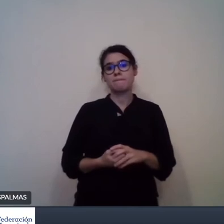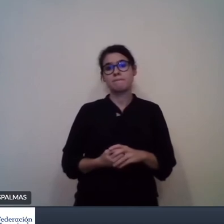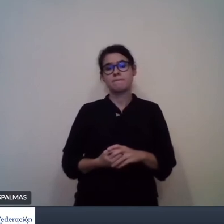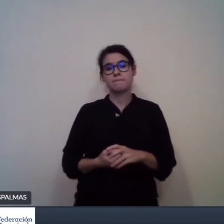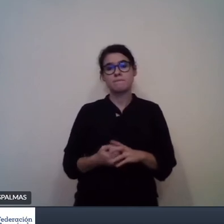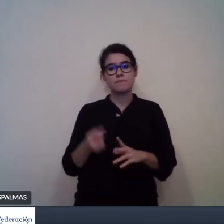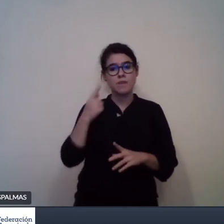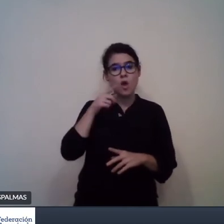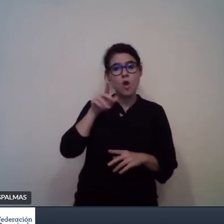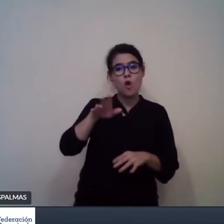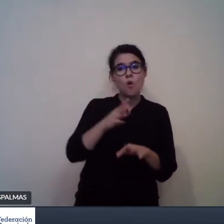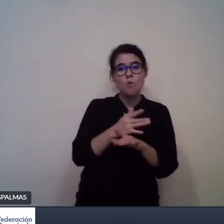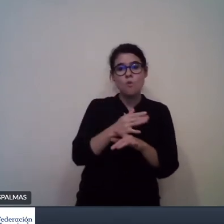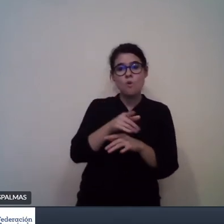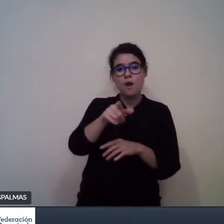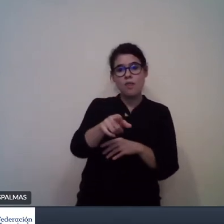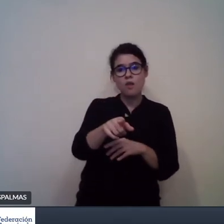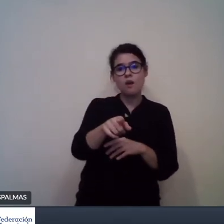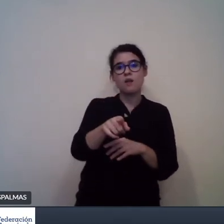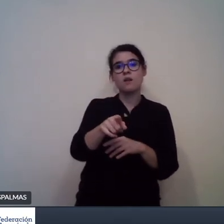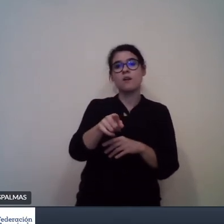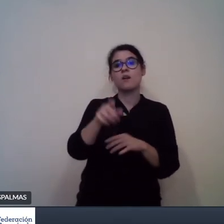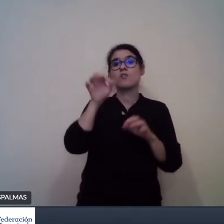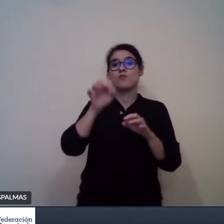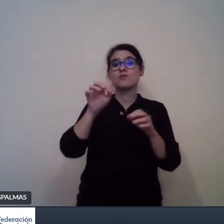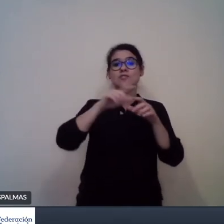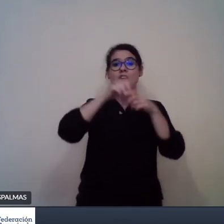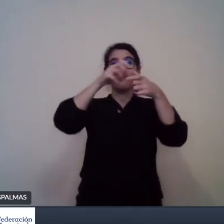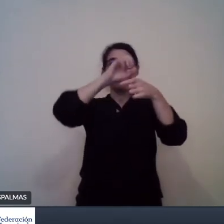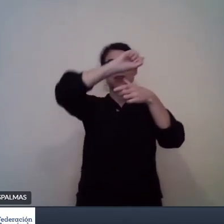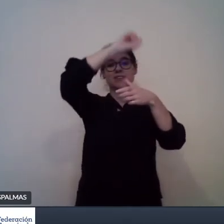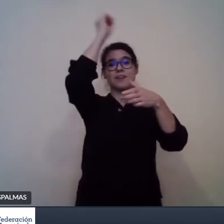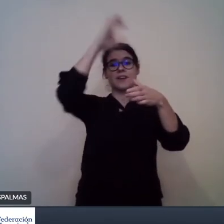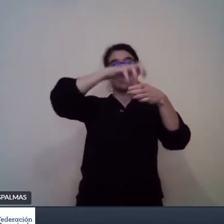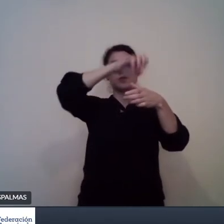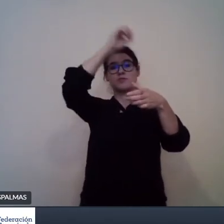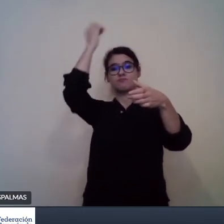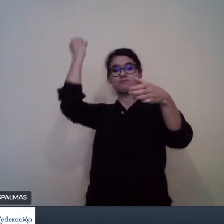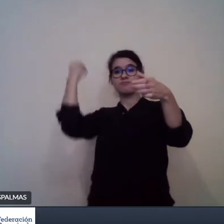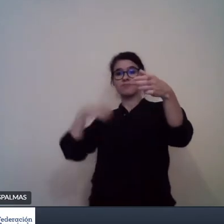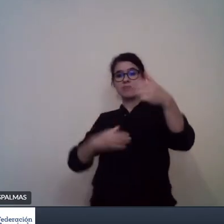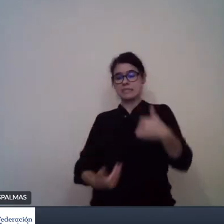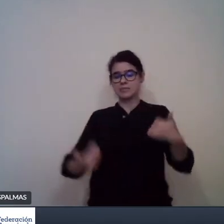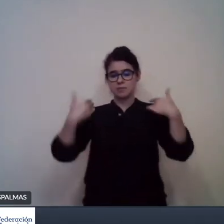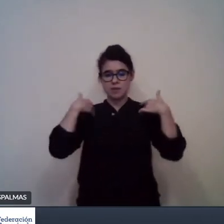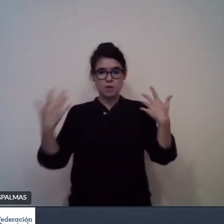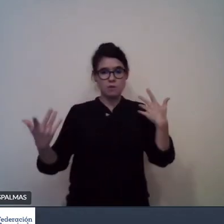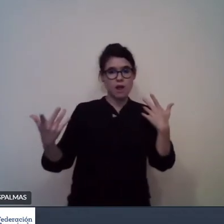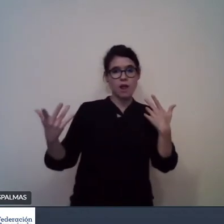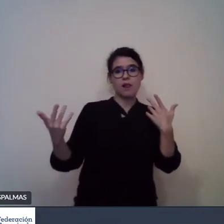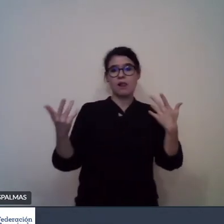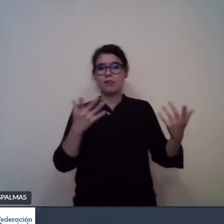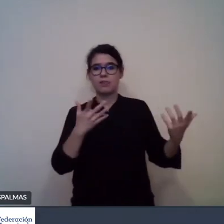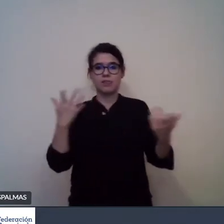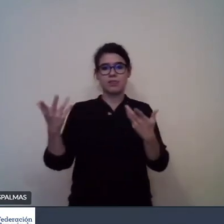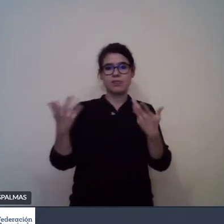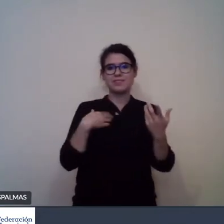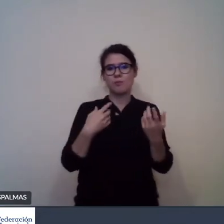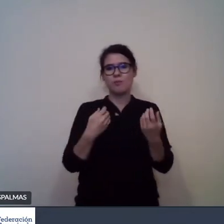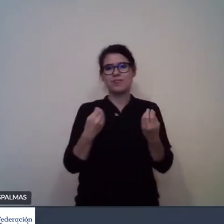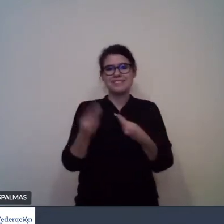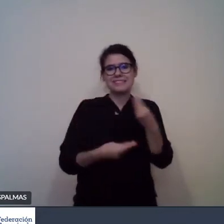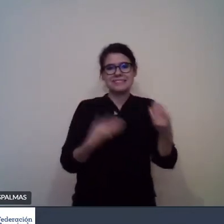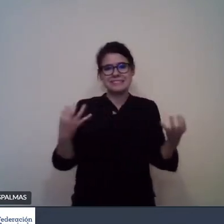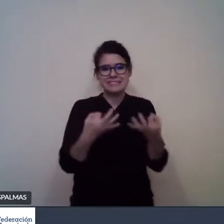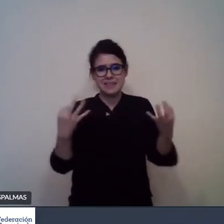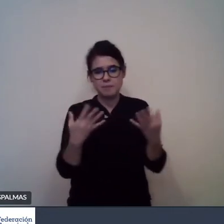Este jugador que se va con la caída del rebote y este jugador que cree que su única responsabilidad es este, y al final entre unos y otros no saben qué es lo que sucede con el que estaba en